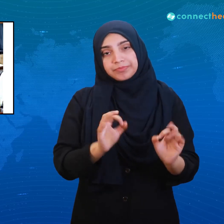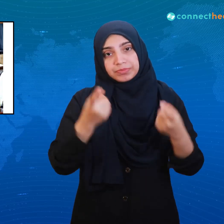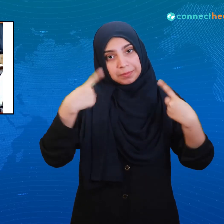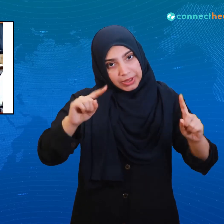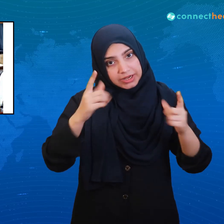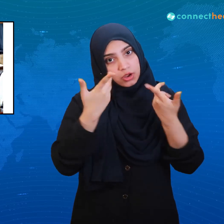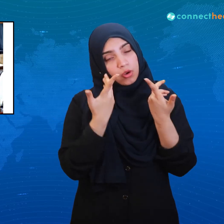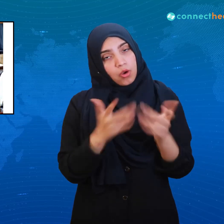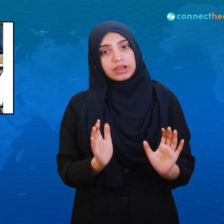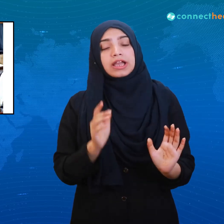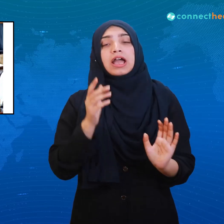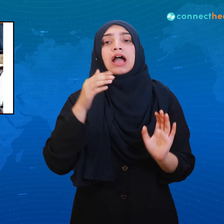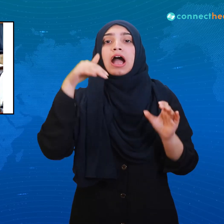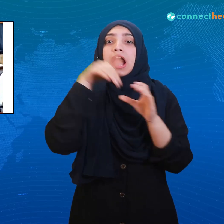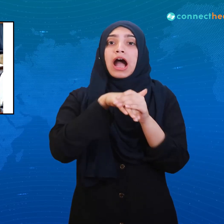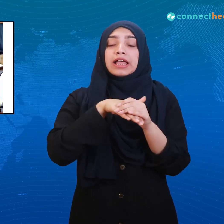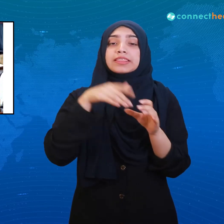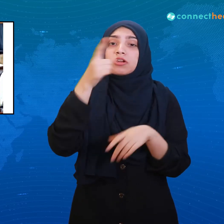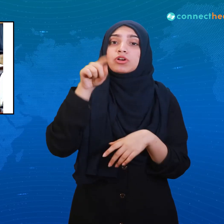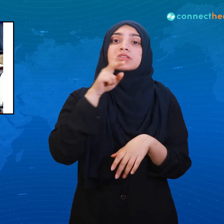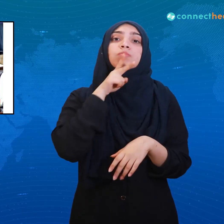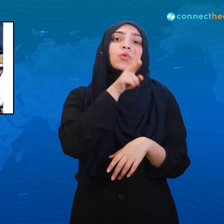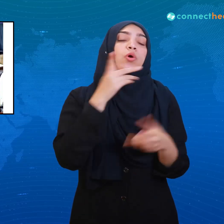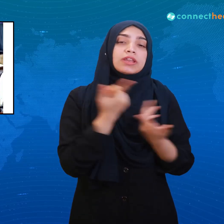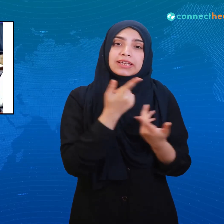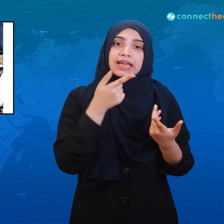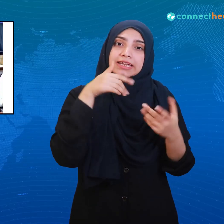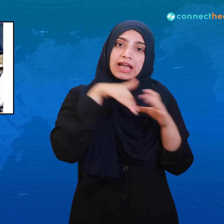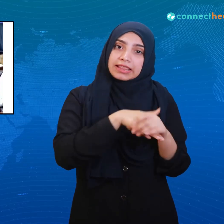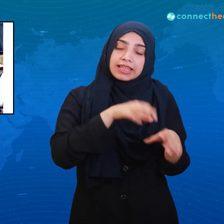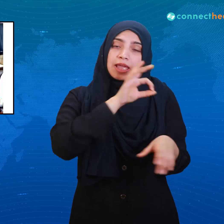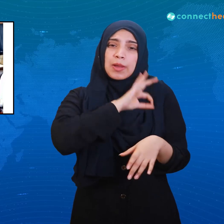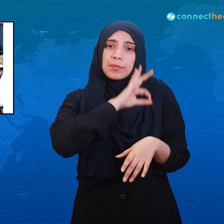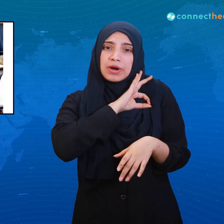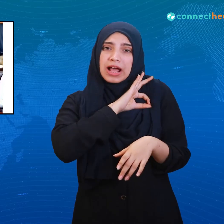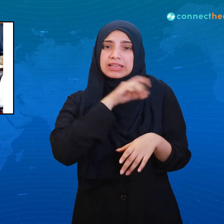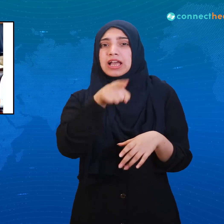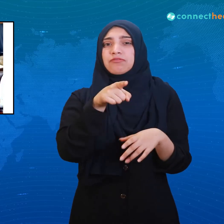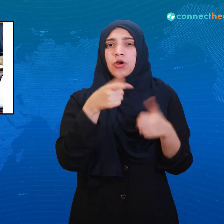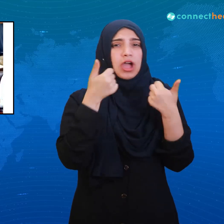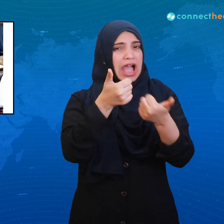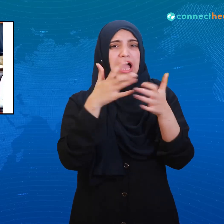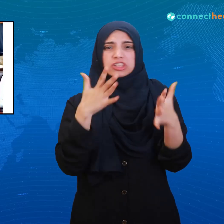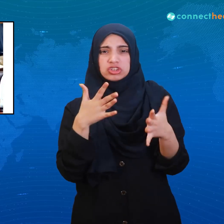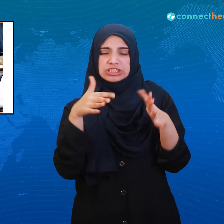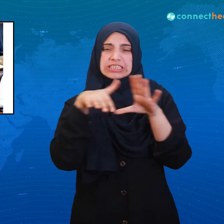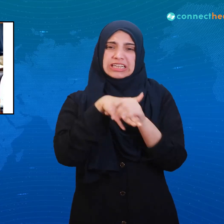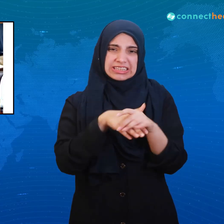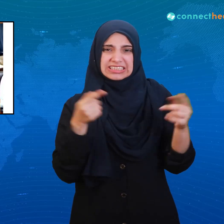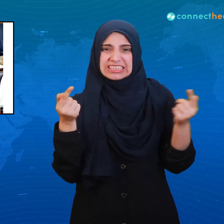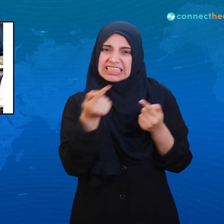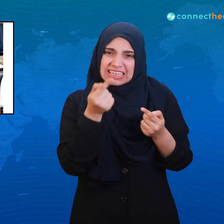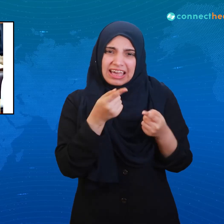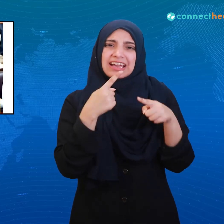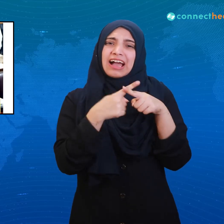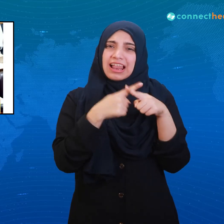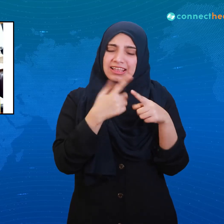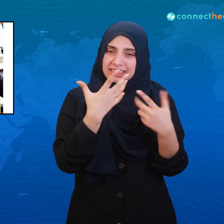सफीर को बताया जाता है कि इमरान खान के खिलाफ एक अदम एतमाद पेश की जा रही है। जनाब स्पीकर, 7 मार्च को यह